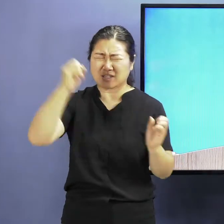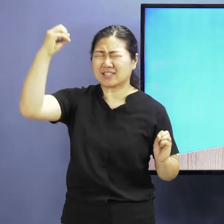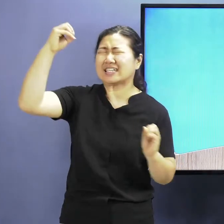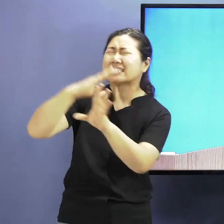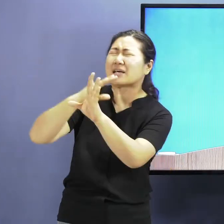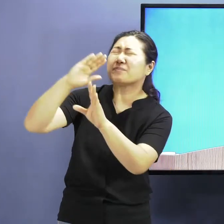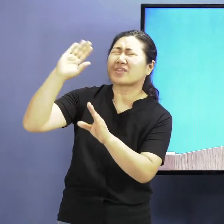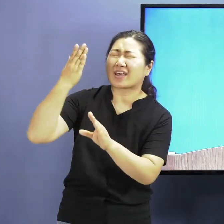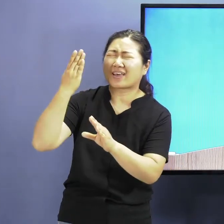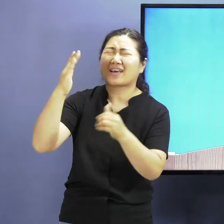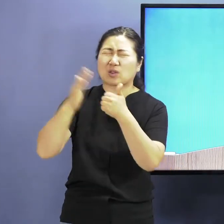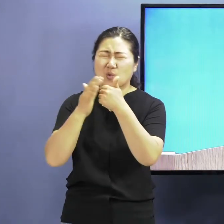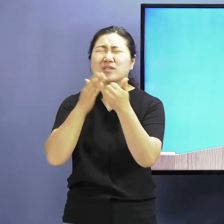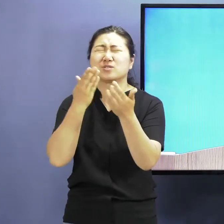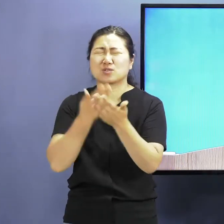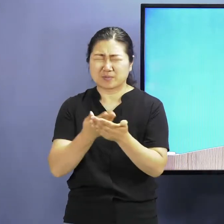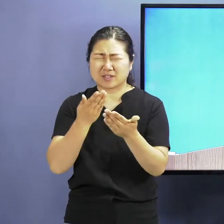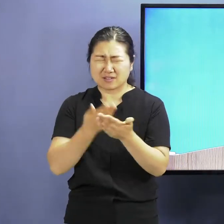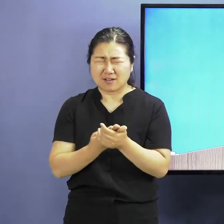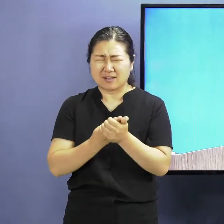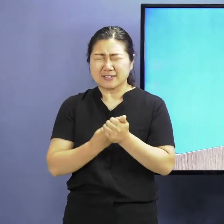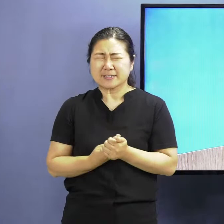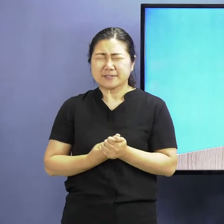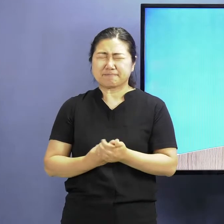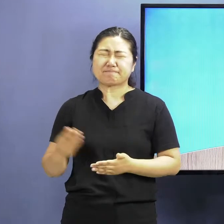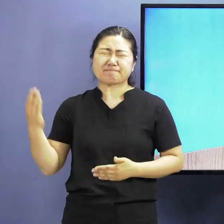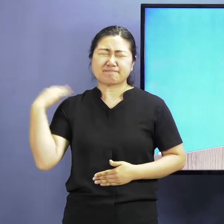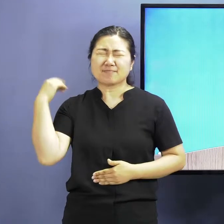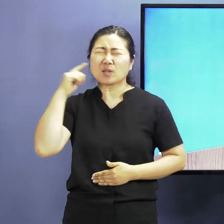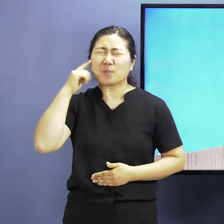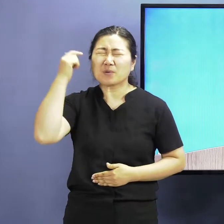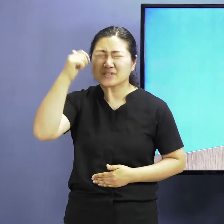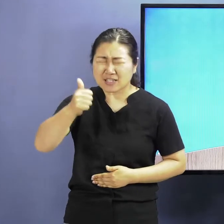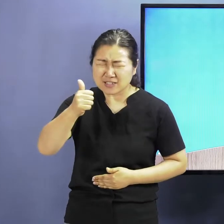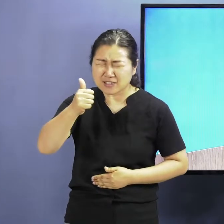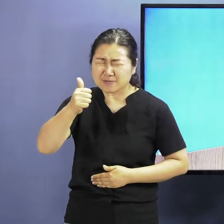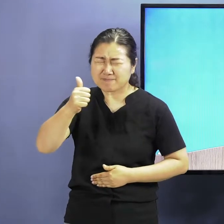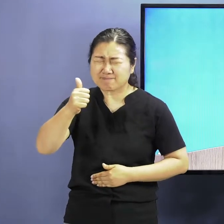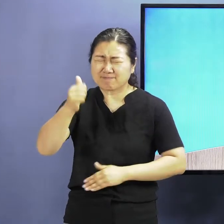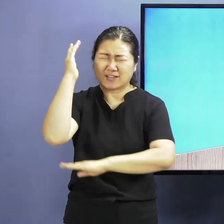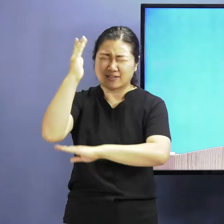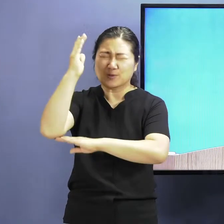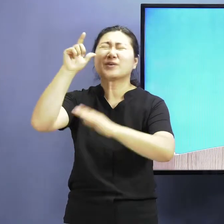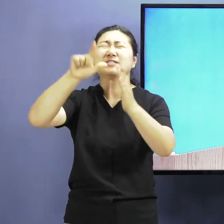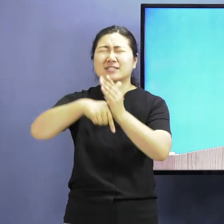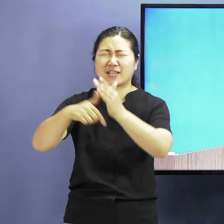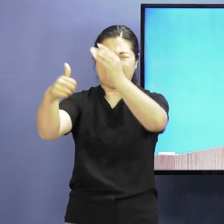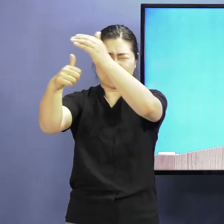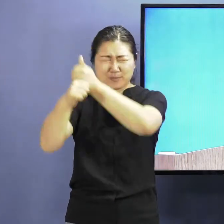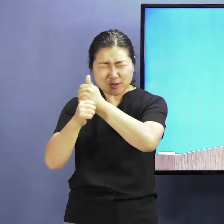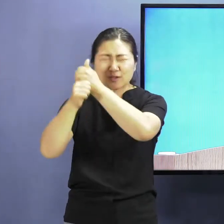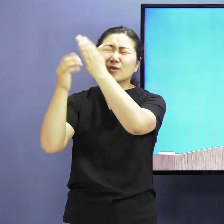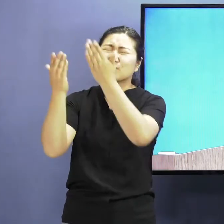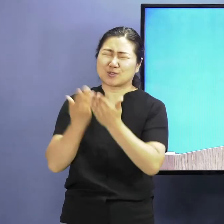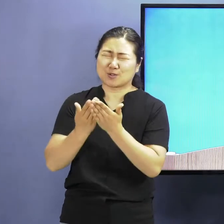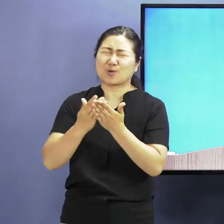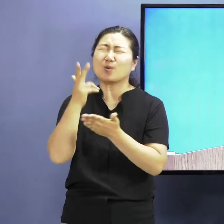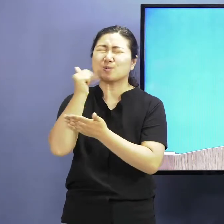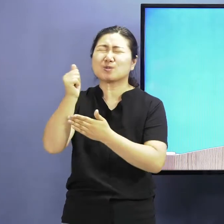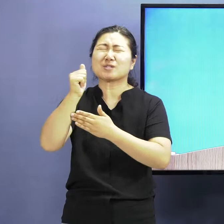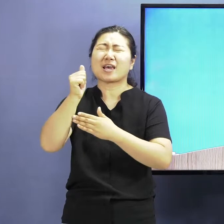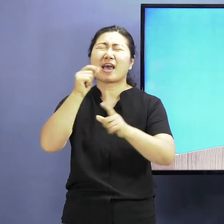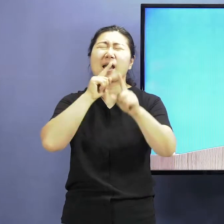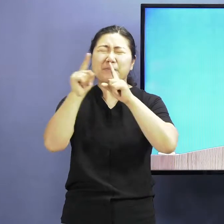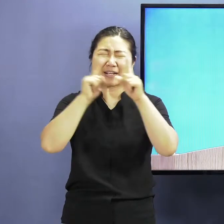이 시간 단에 세워주신 유진수 목사님을 성령 하나님께서 붙들어 주시고 주의 말씀을 전할 때에 우리